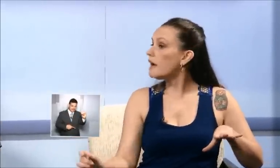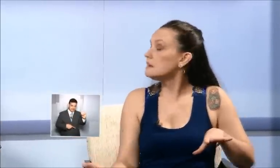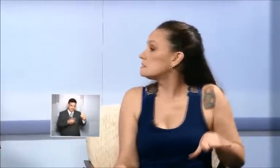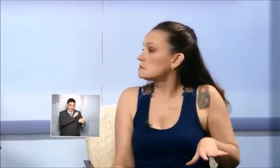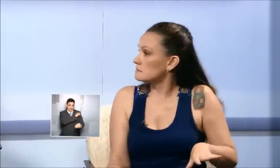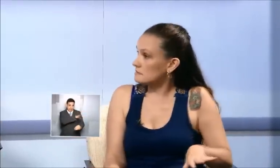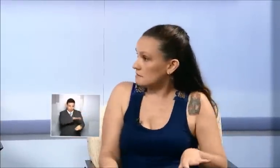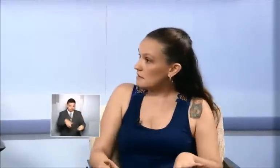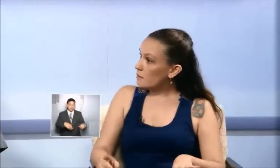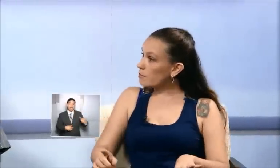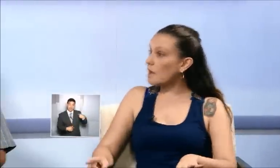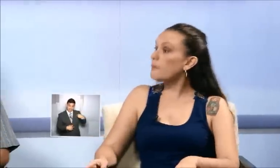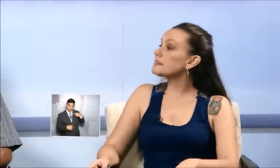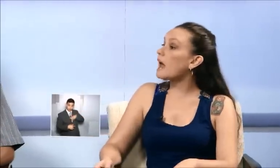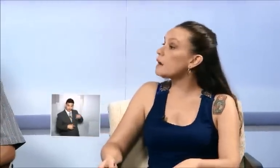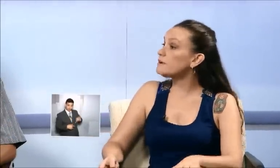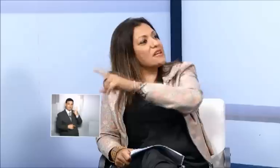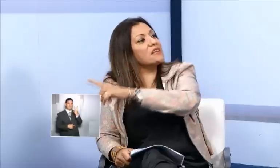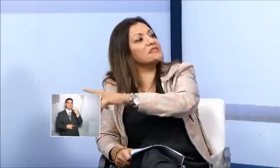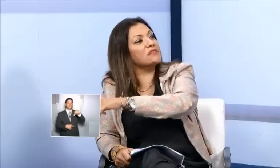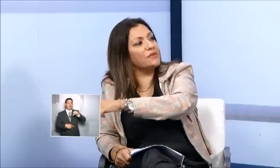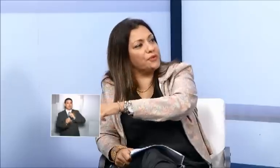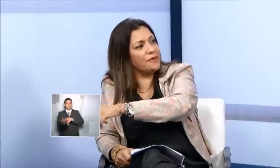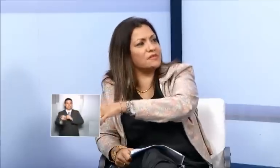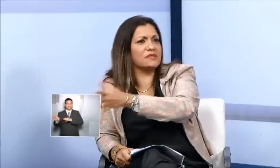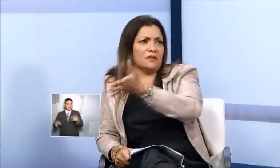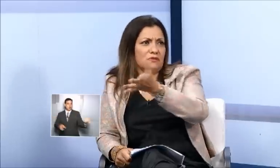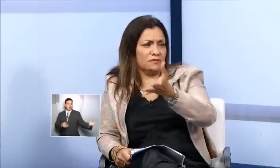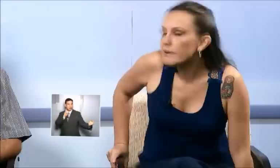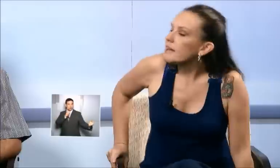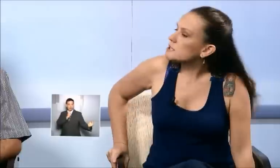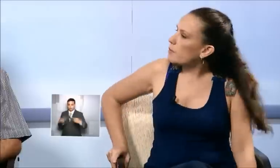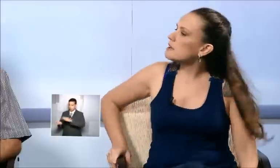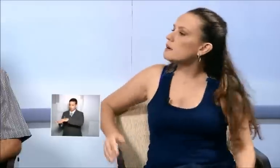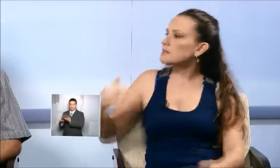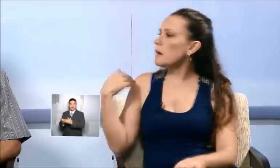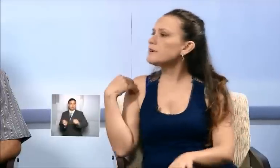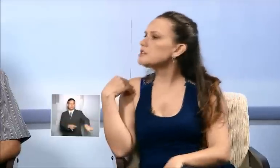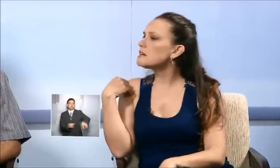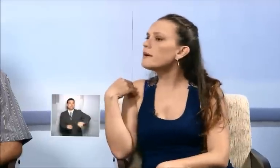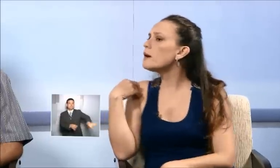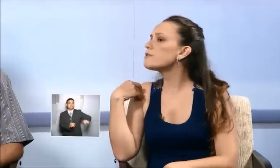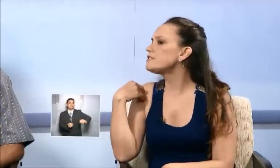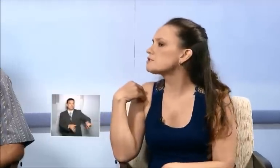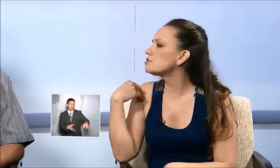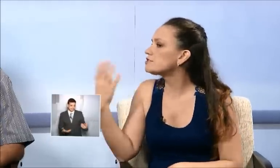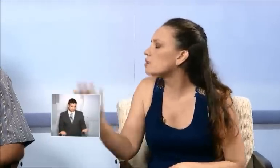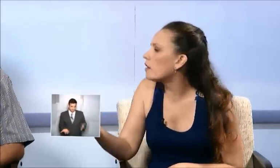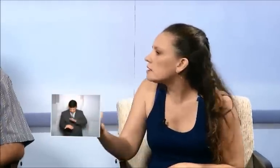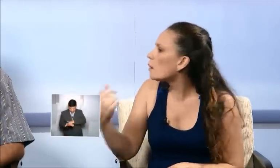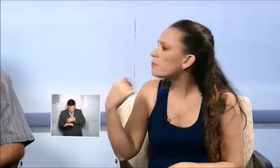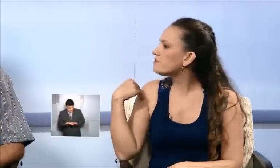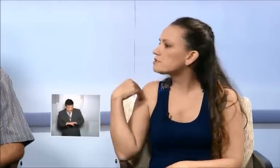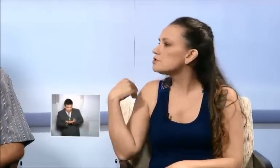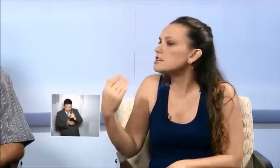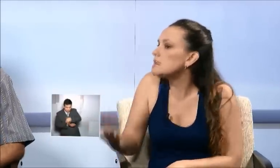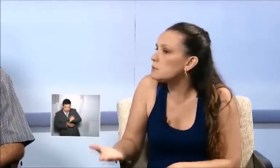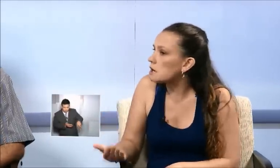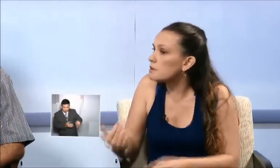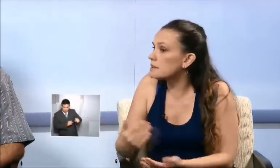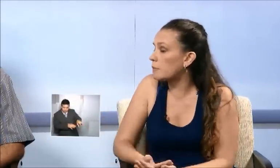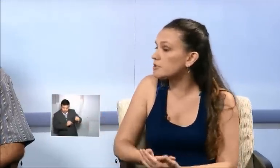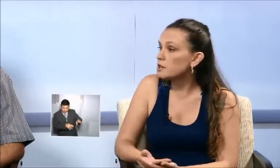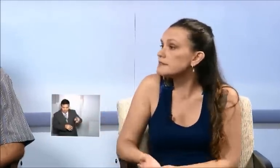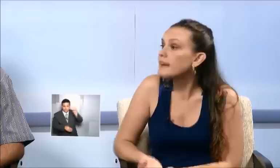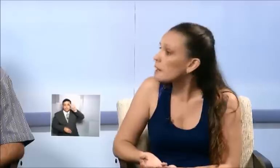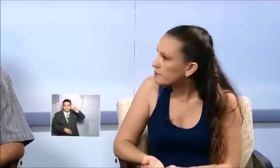não é isso. Mais Porque o uma intérprete- vez a questão da formação. Exatamente, porque o intérprete professor. não é um professor de história, não é um professor de química,